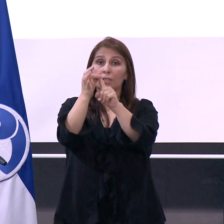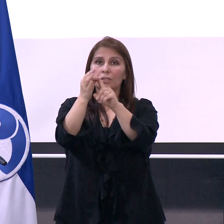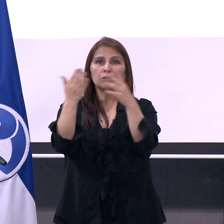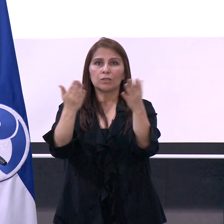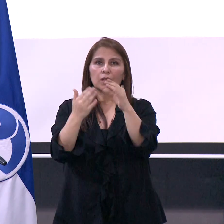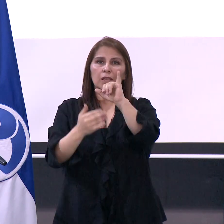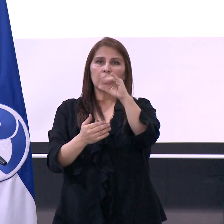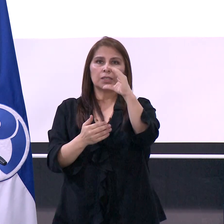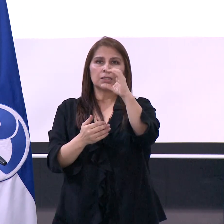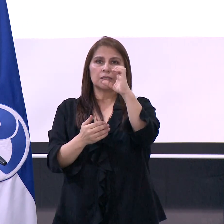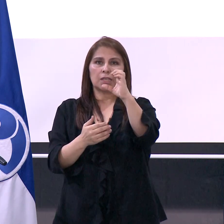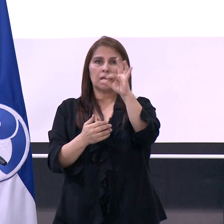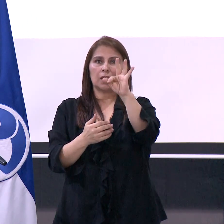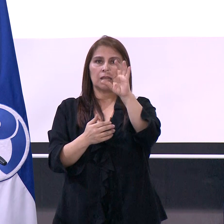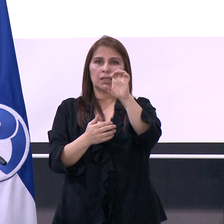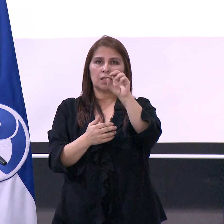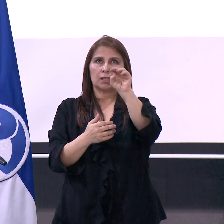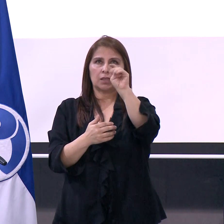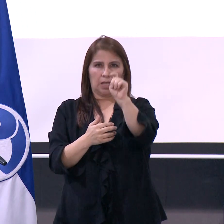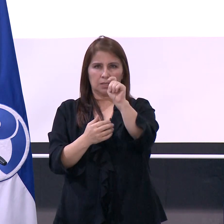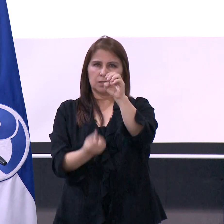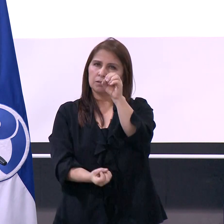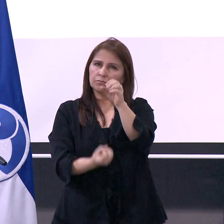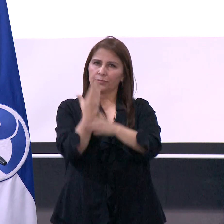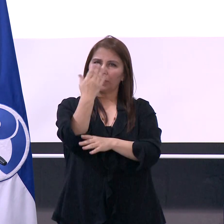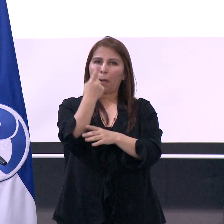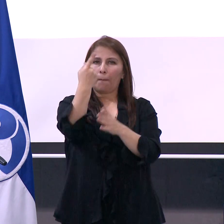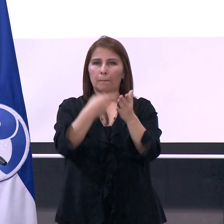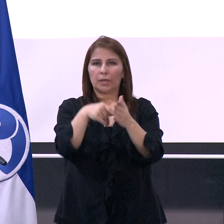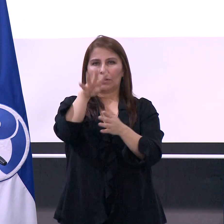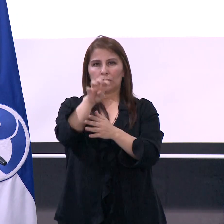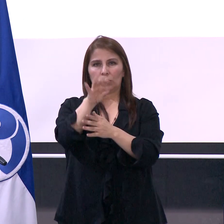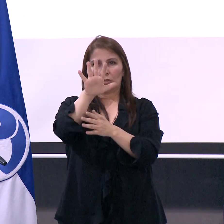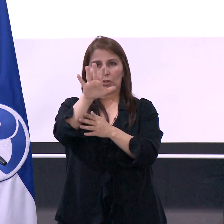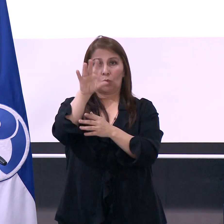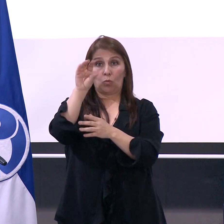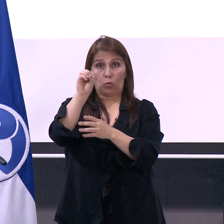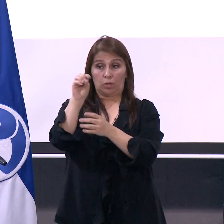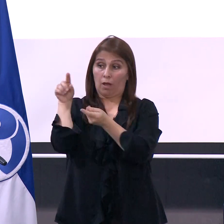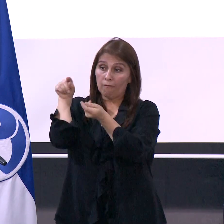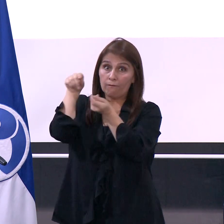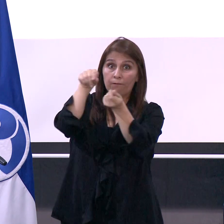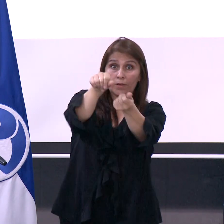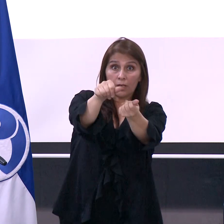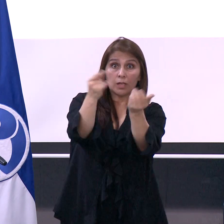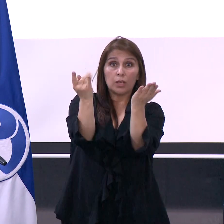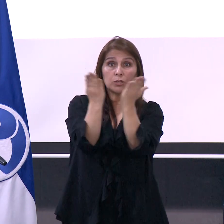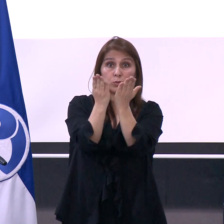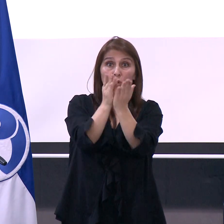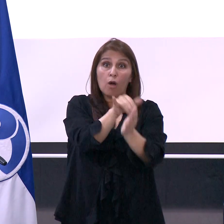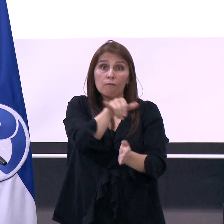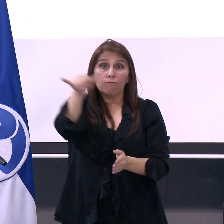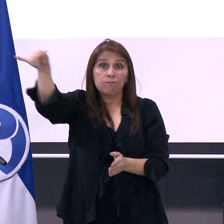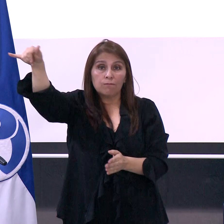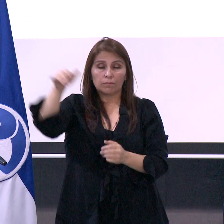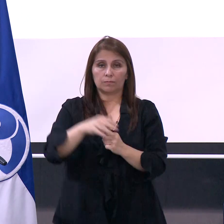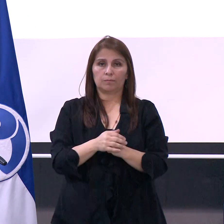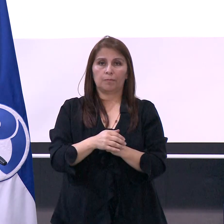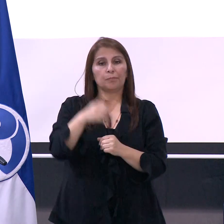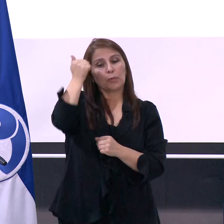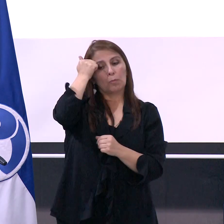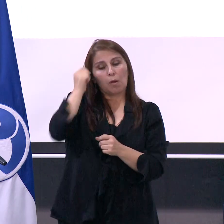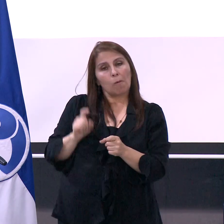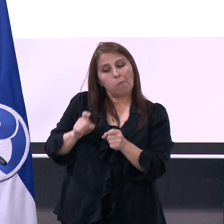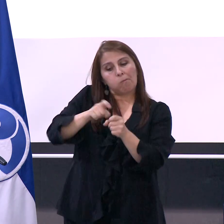que había sido creado en el 50 debía financiar dichos estudios los profesores vinculados a la docencia